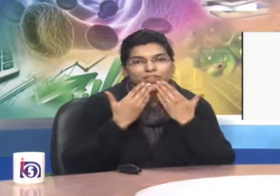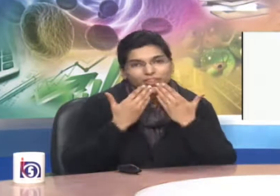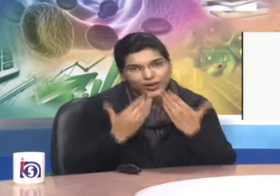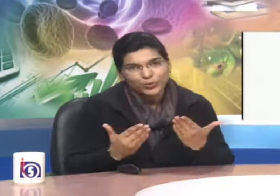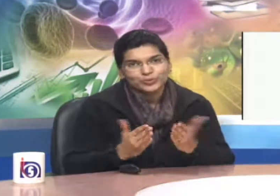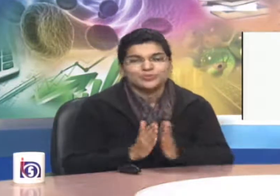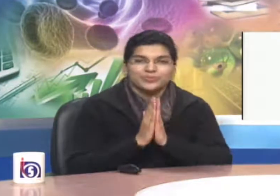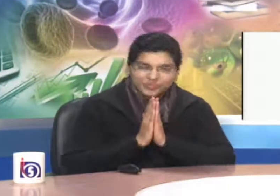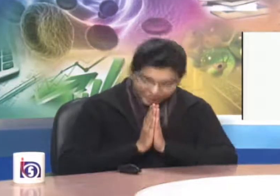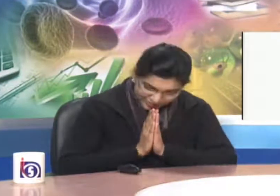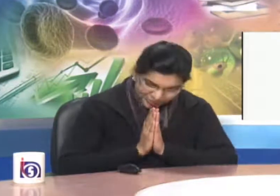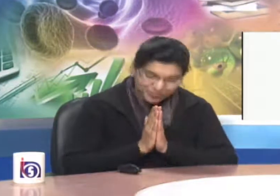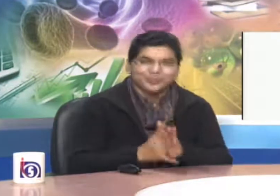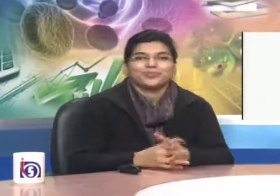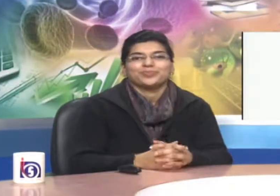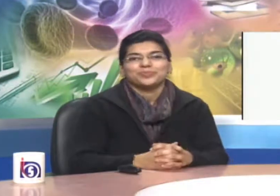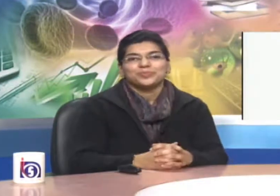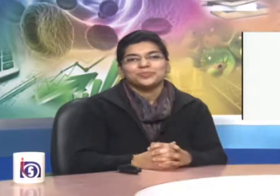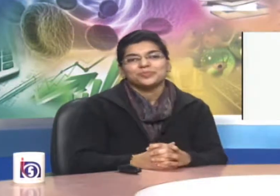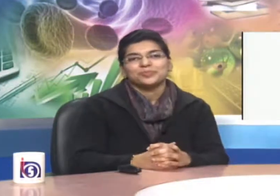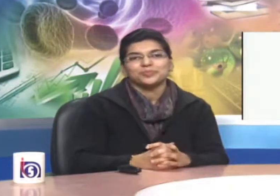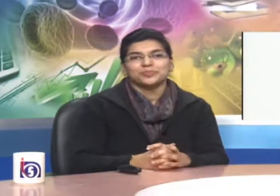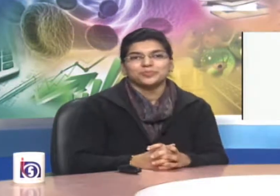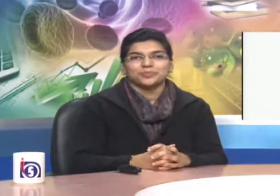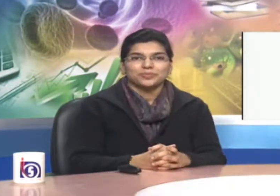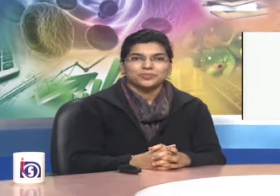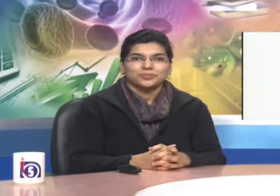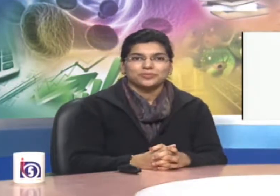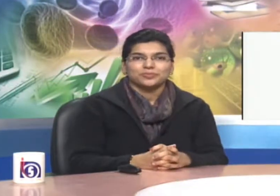Hope you all understood. Thank you.